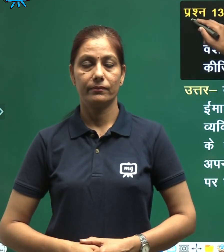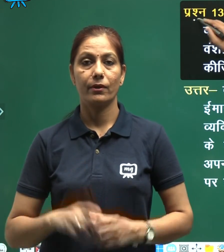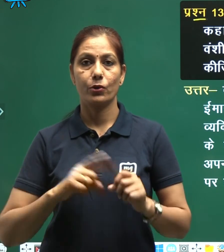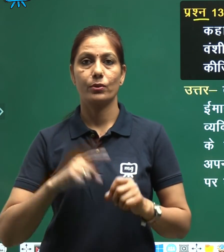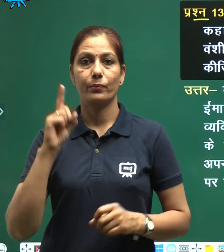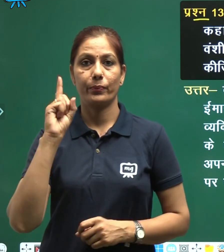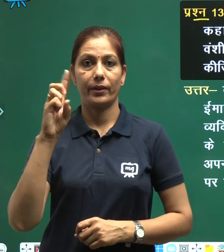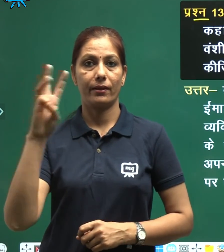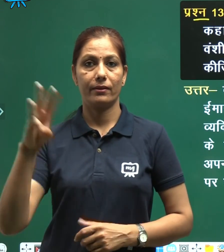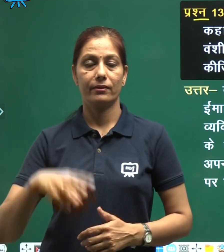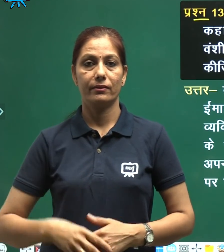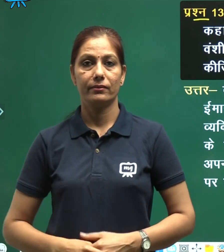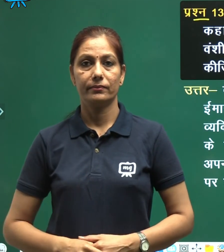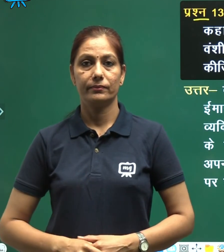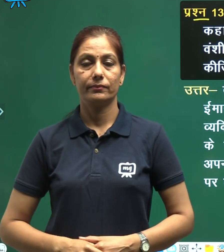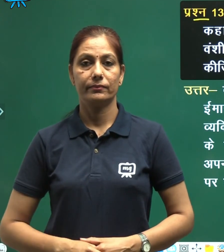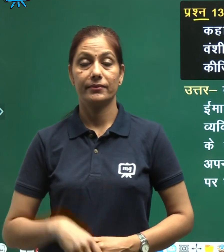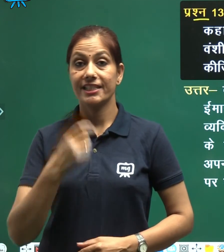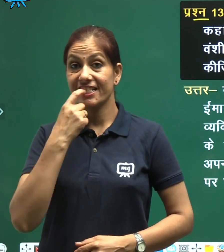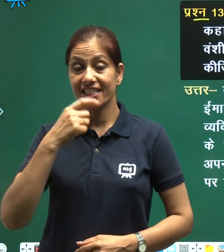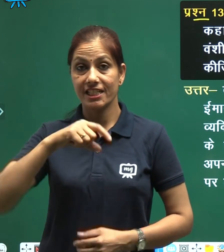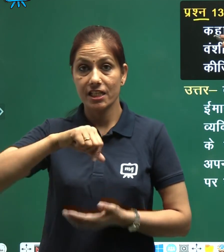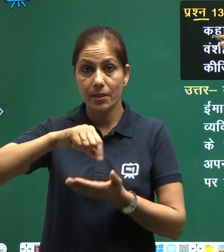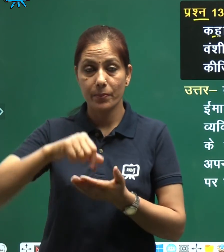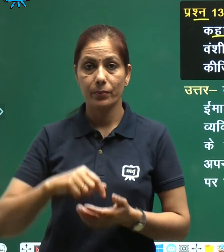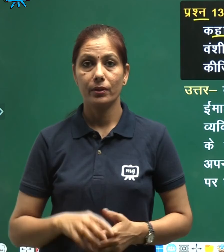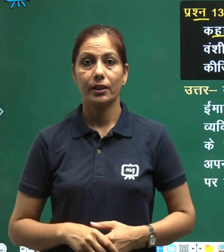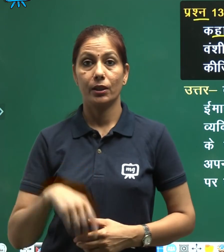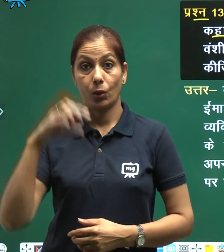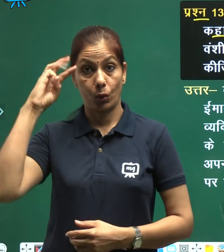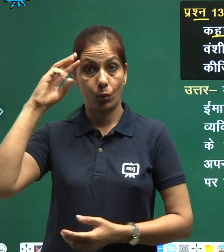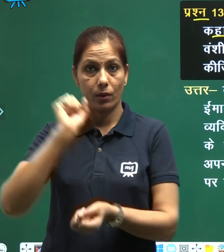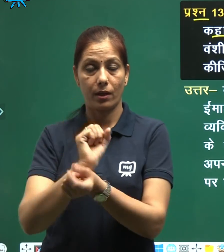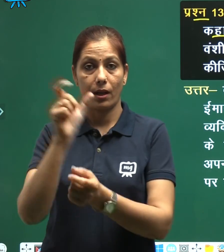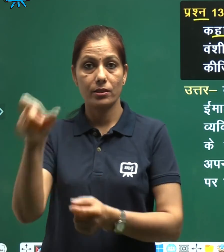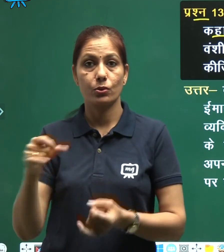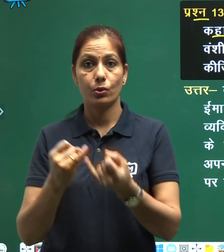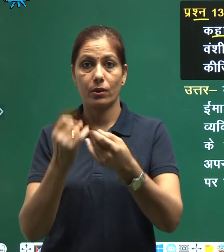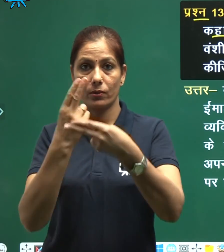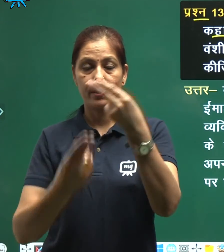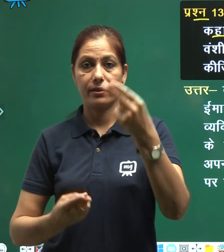प्रश्न 13, नमक का दारोगा कहानी के